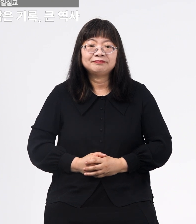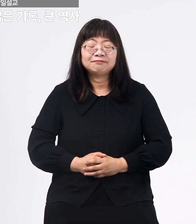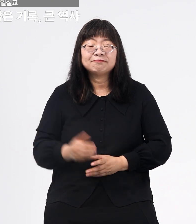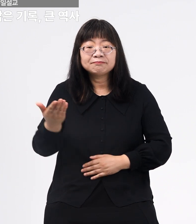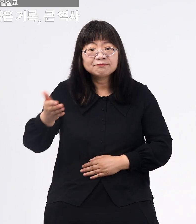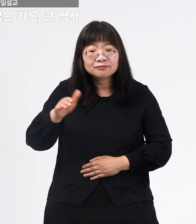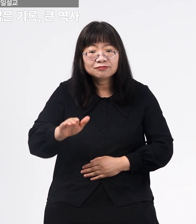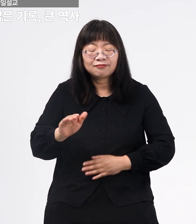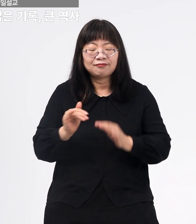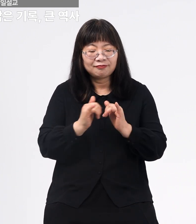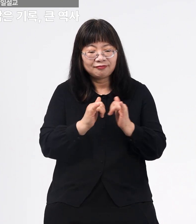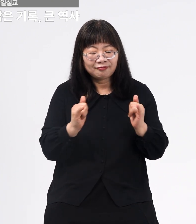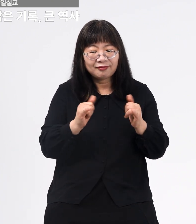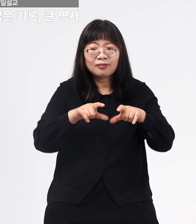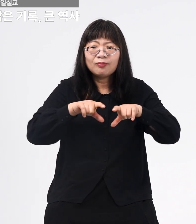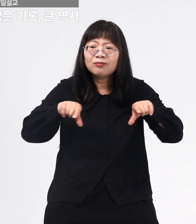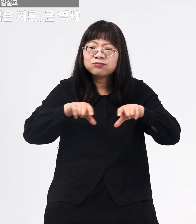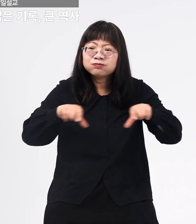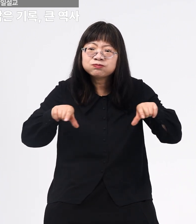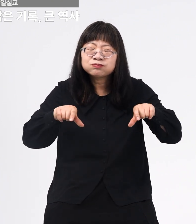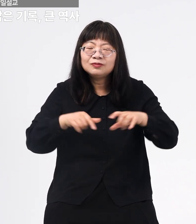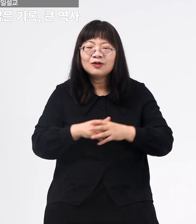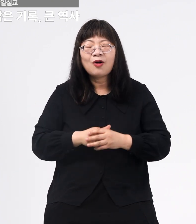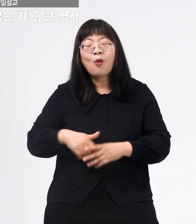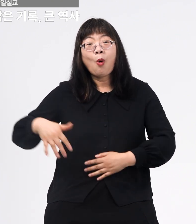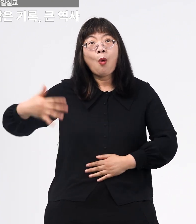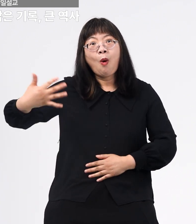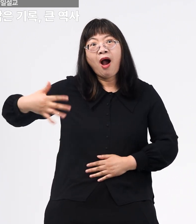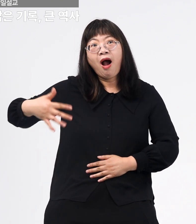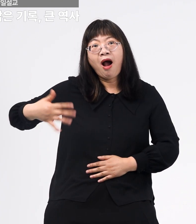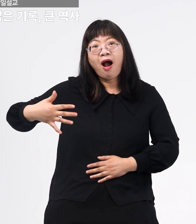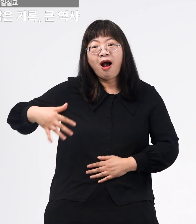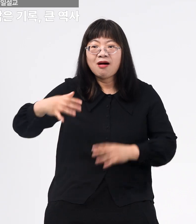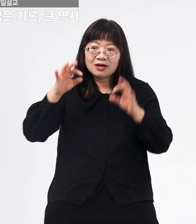사람은 보통 대단해 보이고